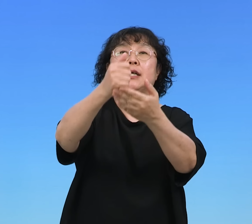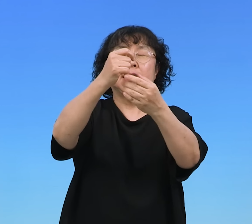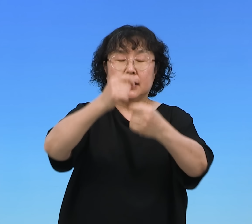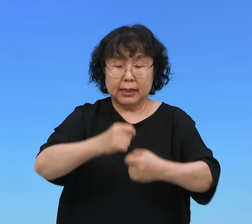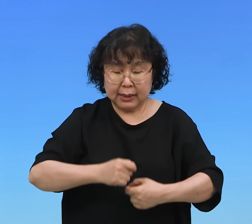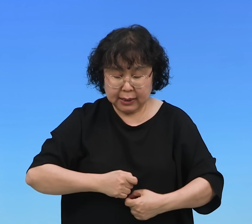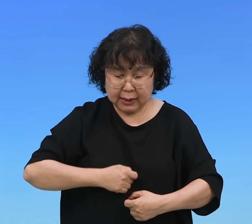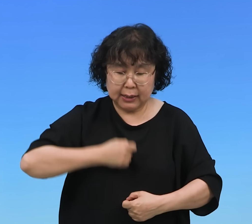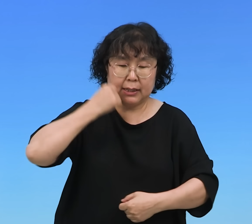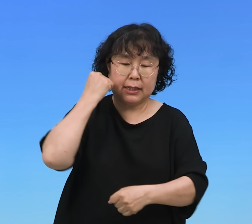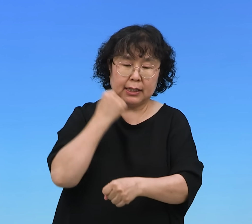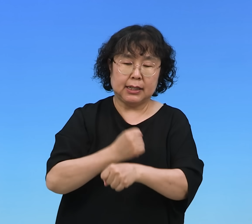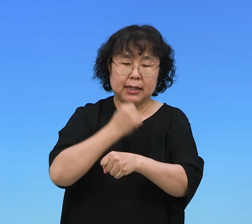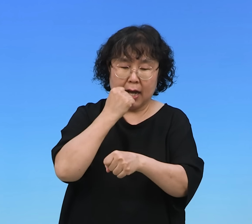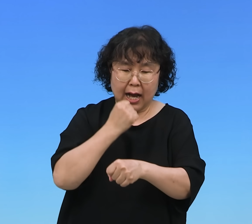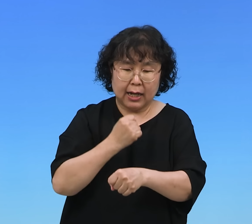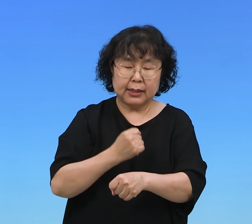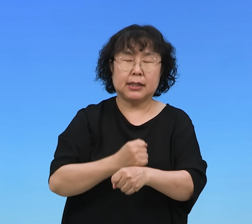신실하신 주님,